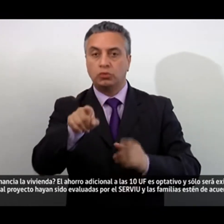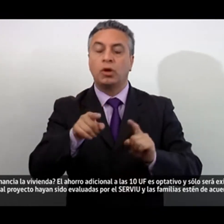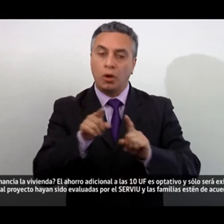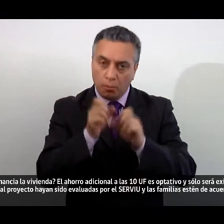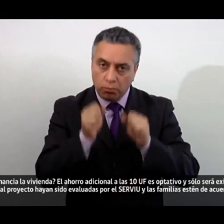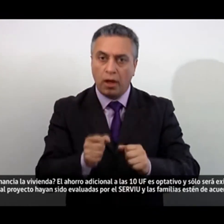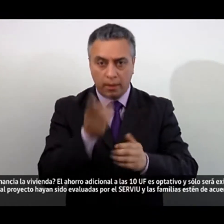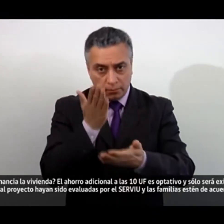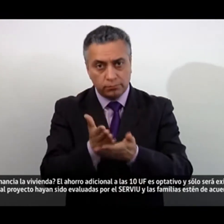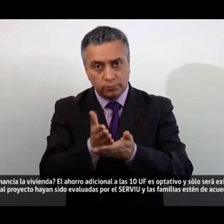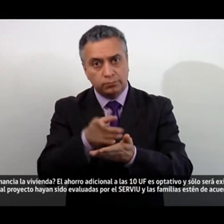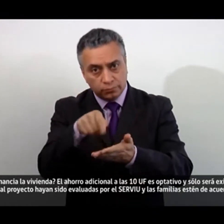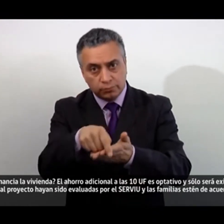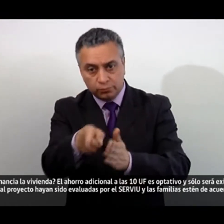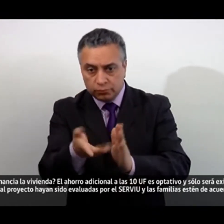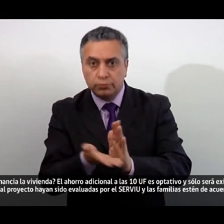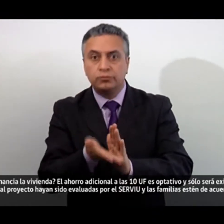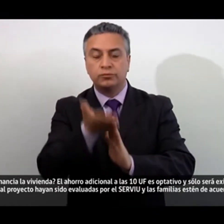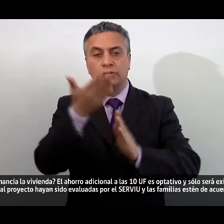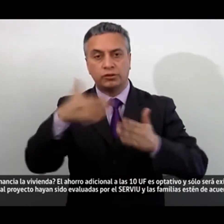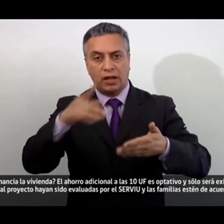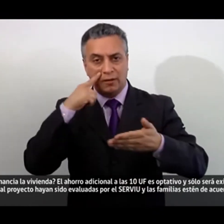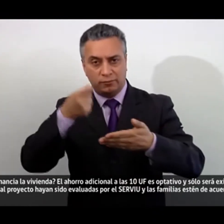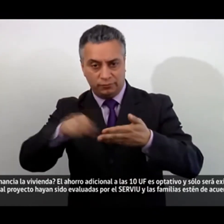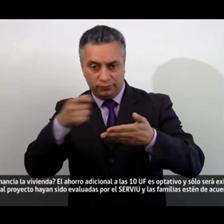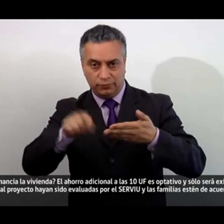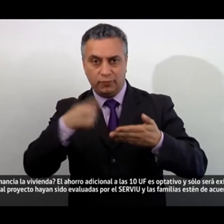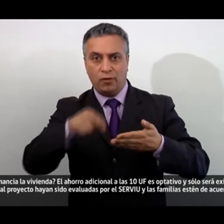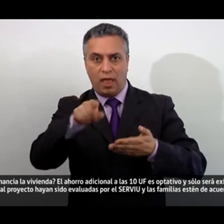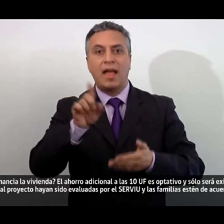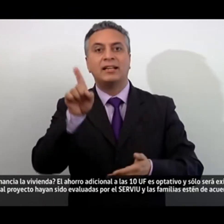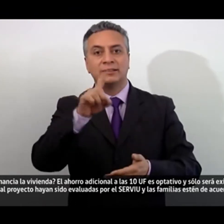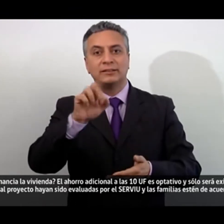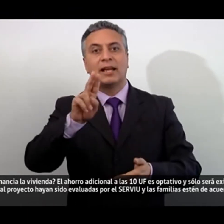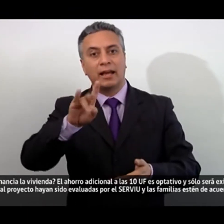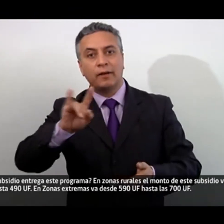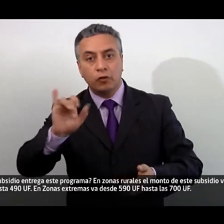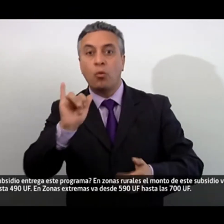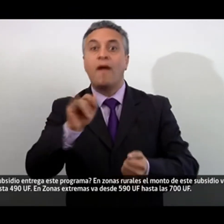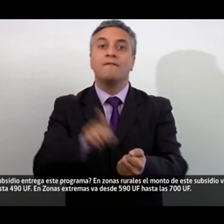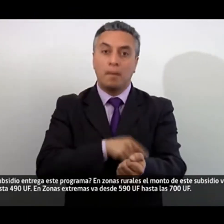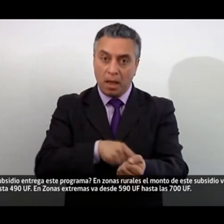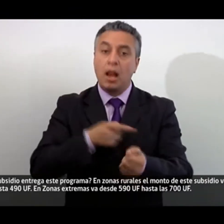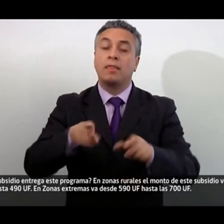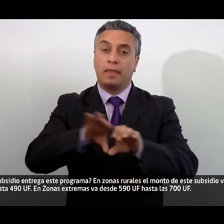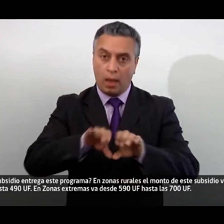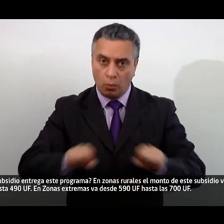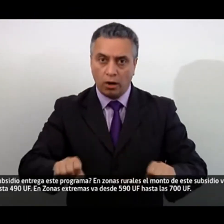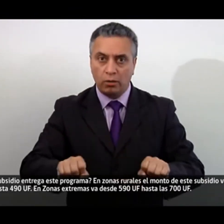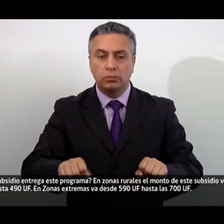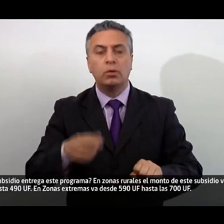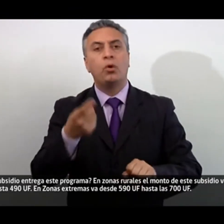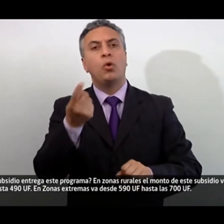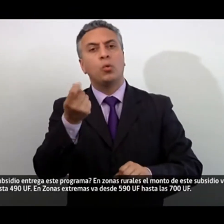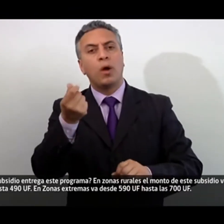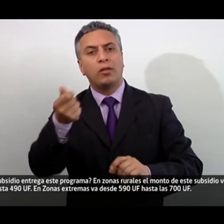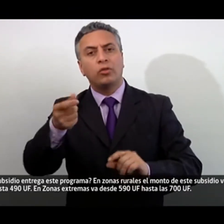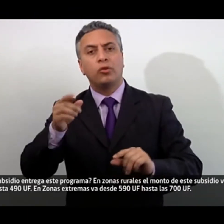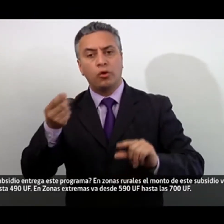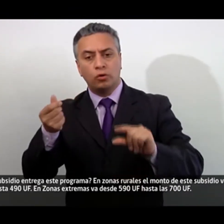hayan sido evaluadas por el Serviu y las familias estén de acuerdo con estas. ¿Cuánto subsidio entrega este programa?